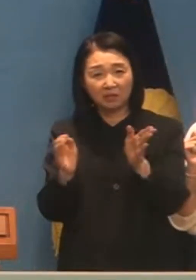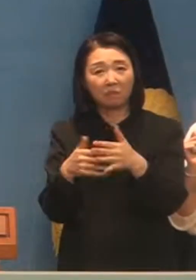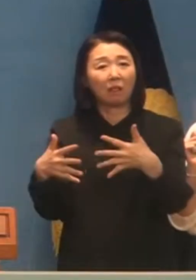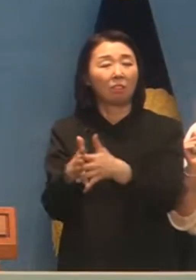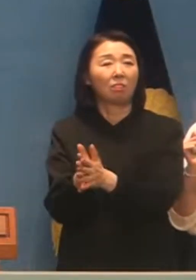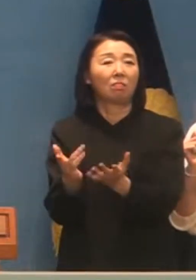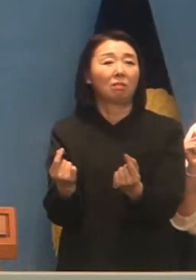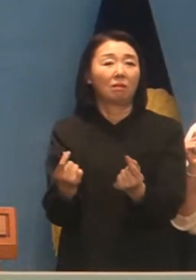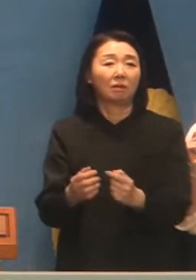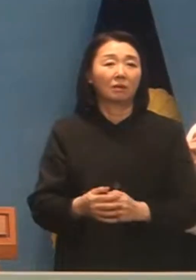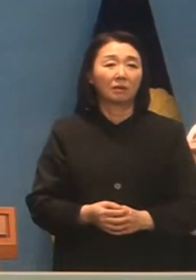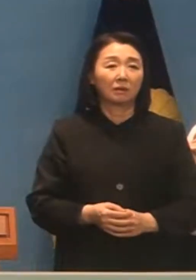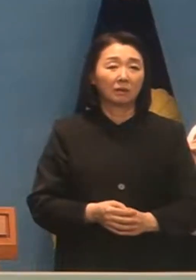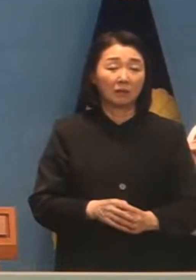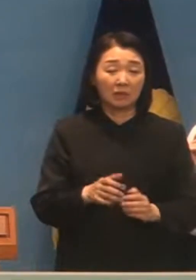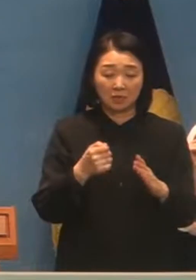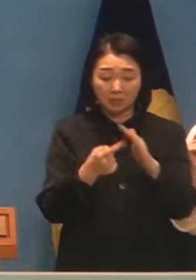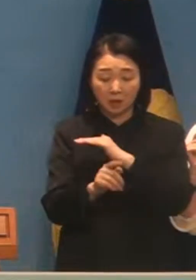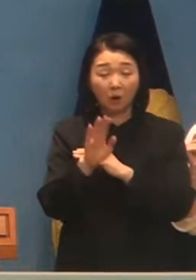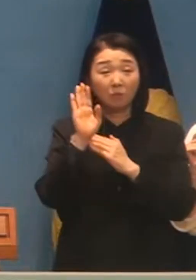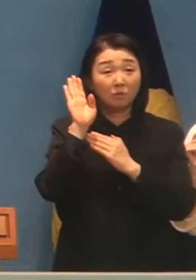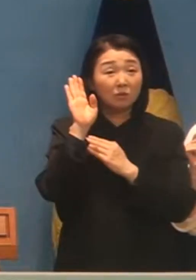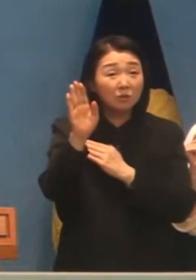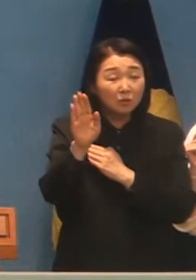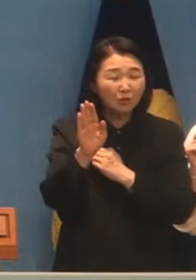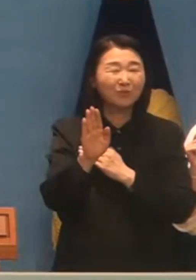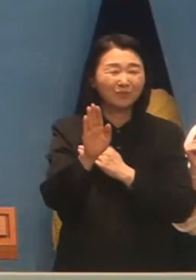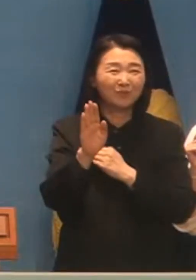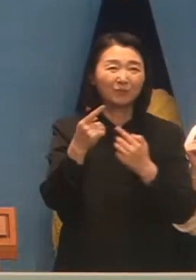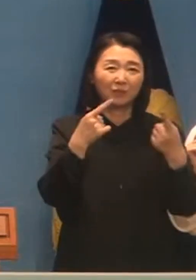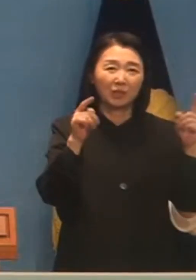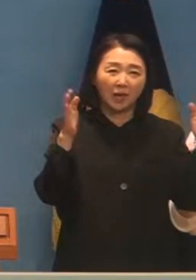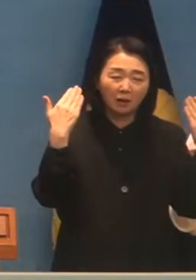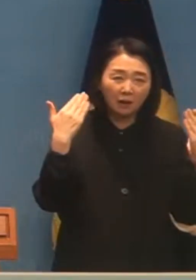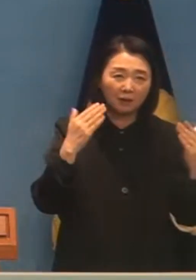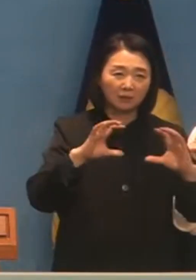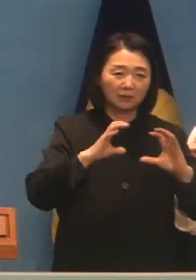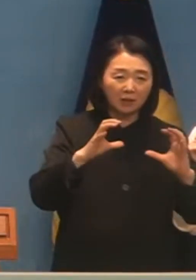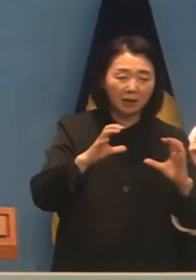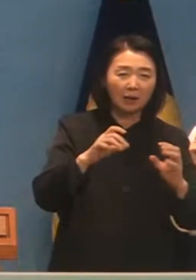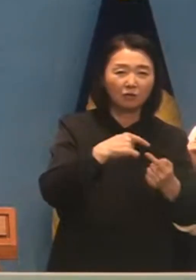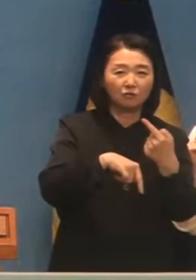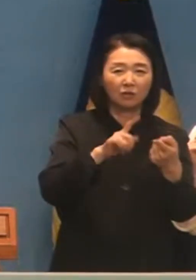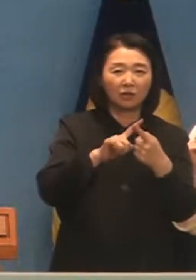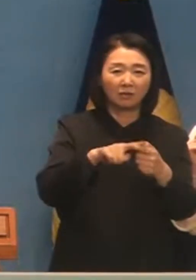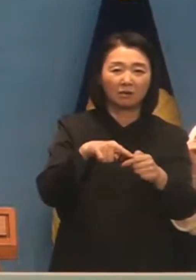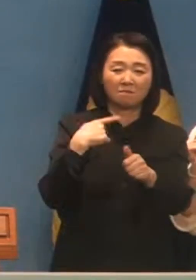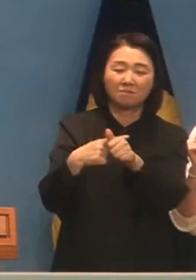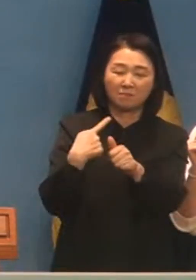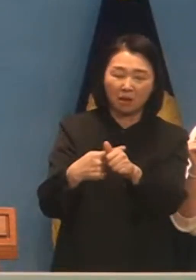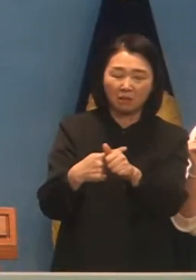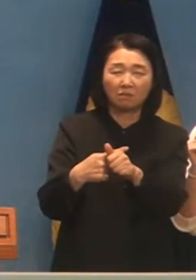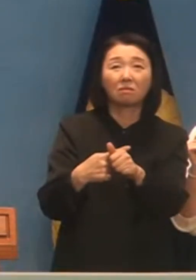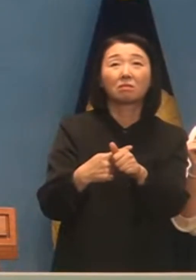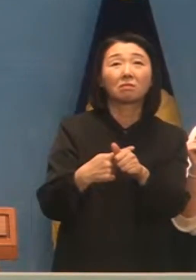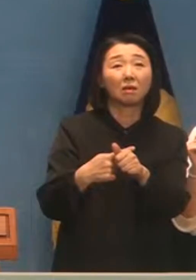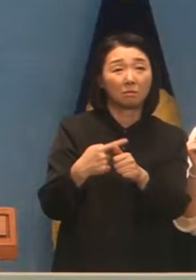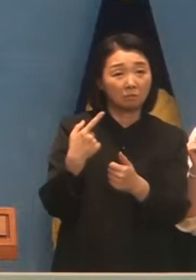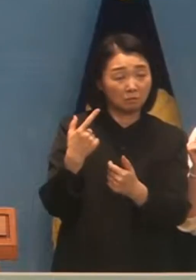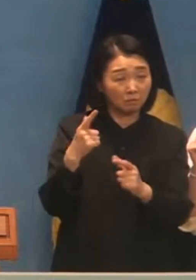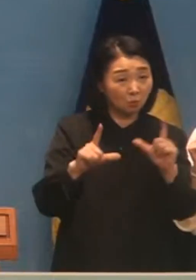통폐합되었습니다. 개헌 이후 여러 대학에서 시국선언을 통해 윤석열의 헌정 파괴를 비판한 것과는 사뭇